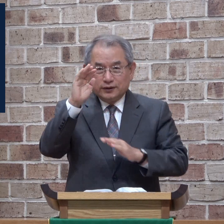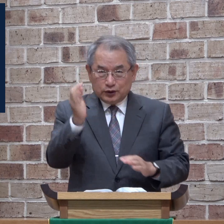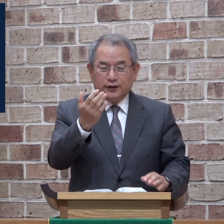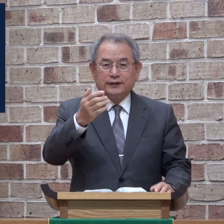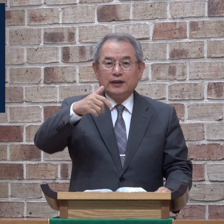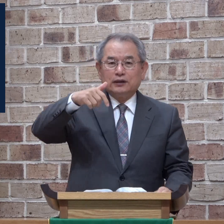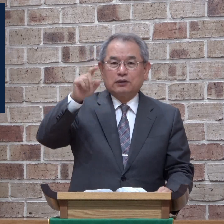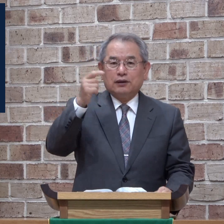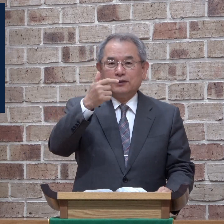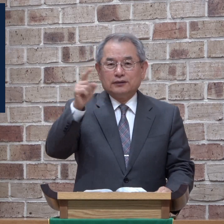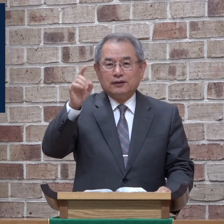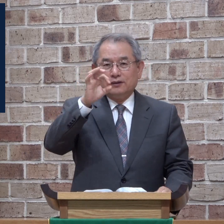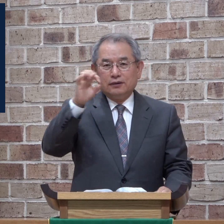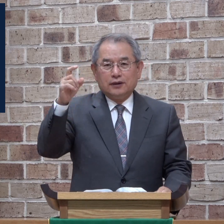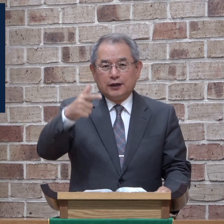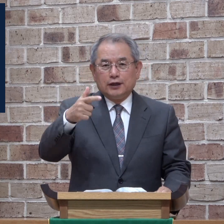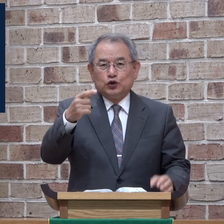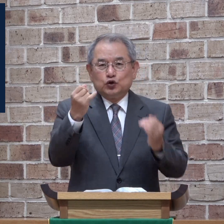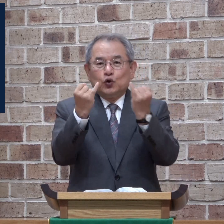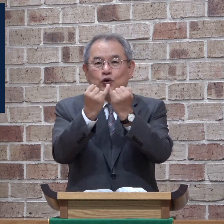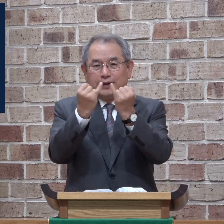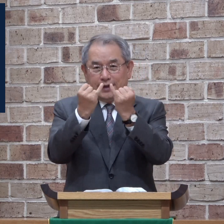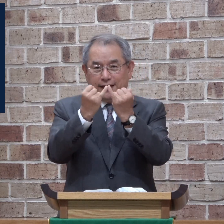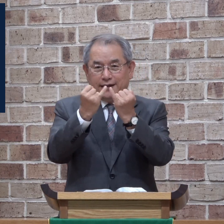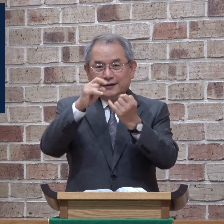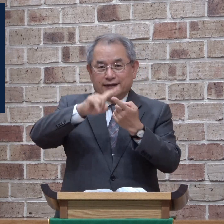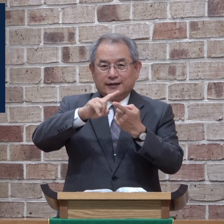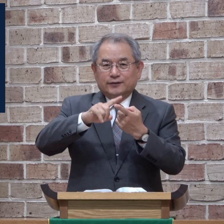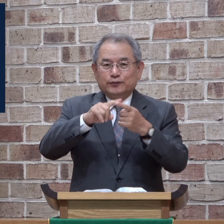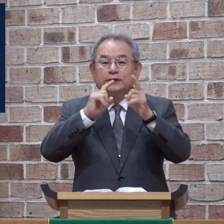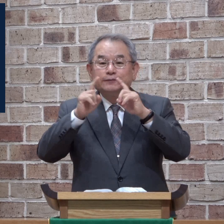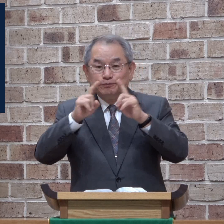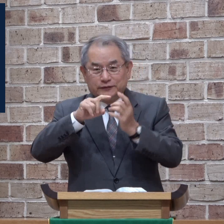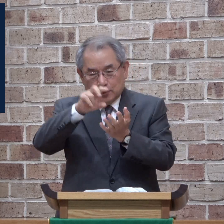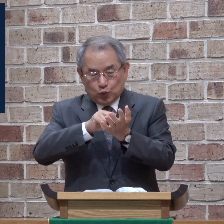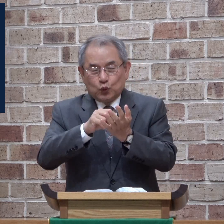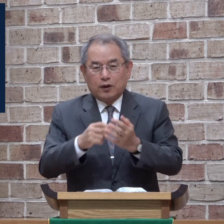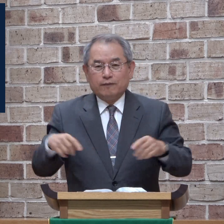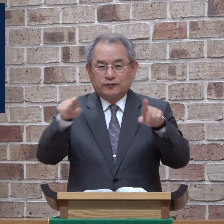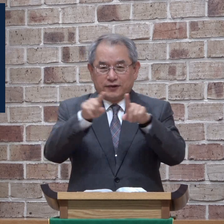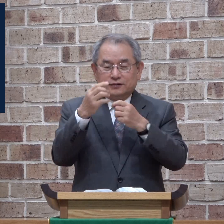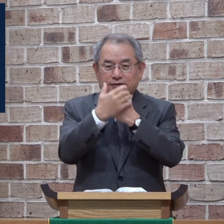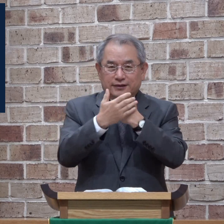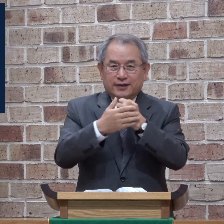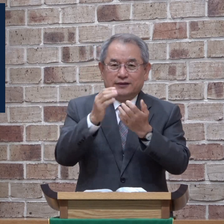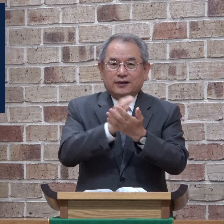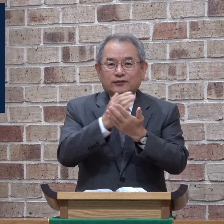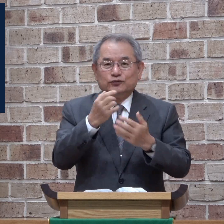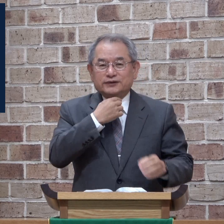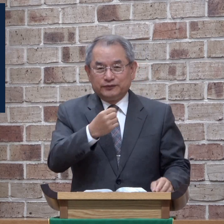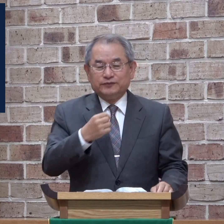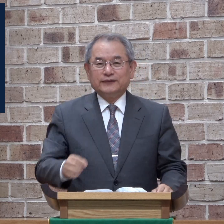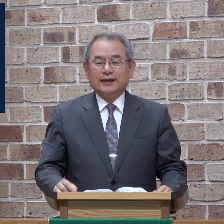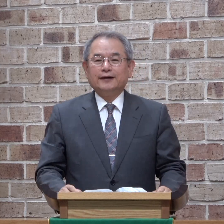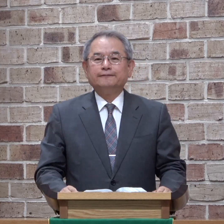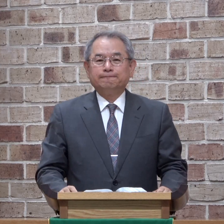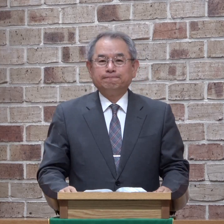예수님 만나 변화된 가난한 여자, 이 제목으로 은혜 나누기를 원합니다.